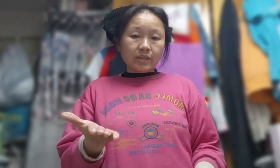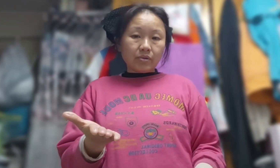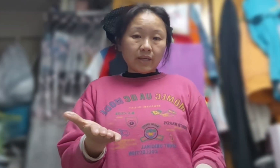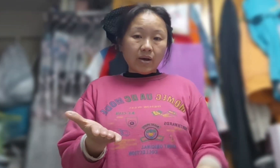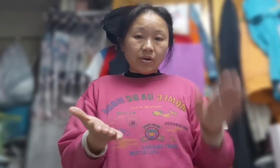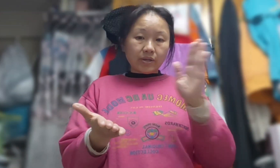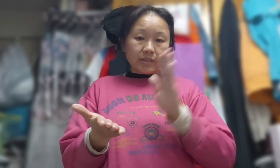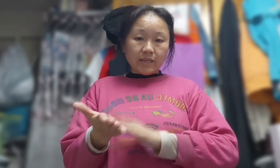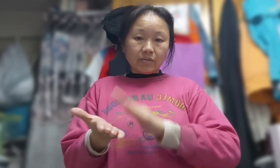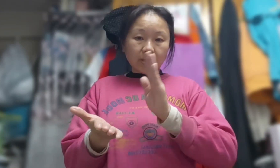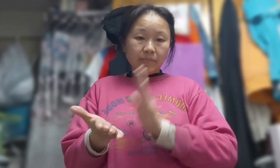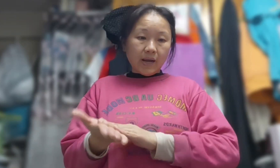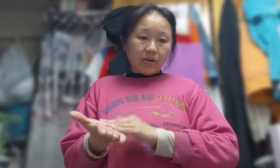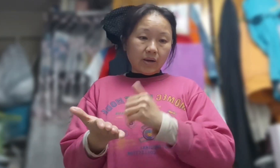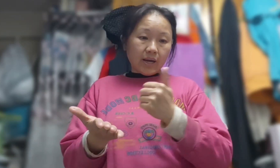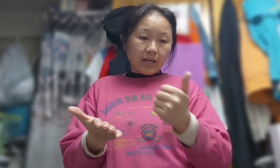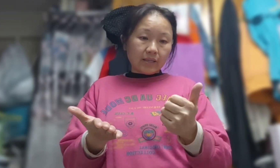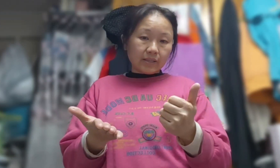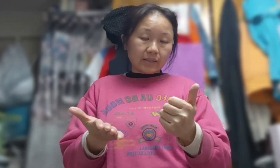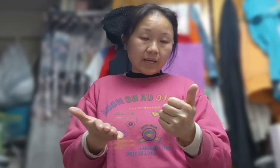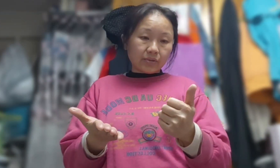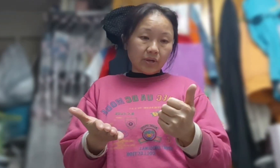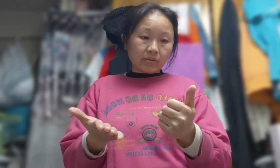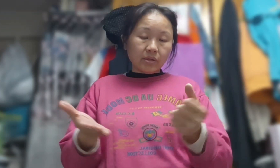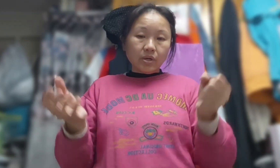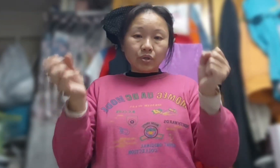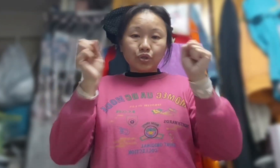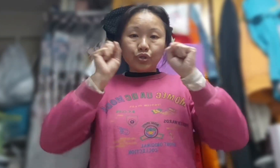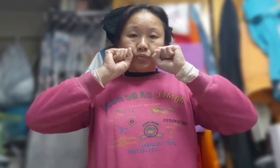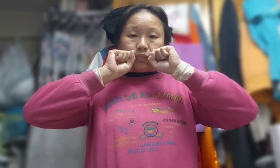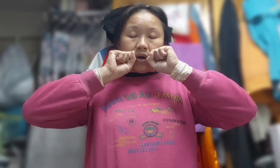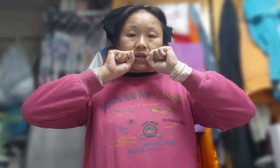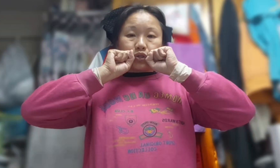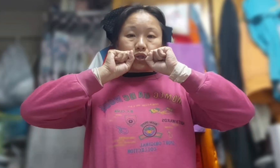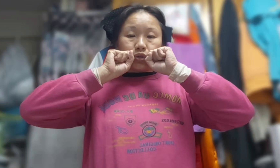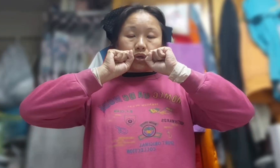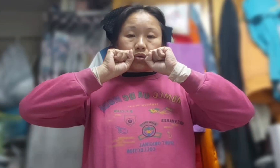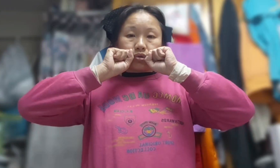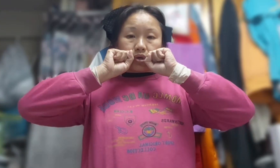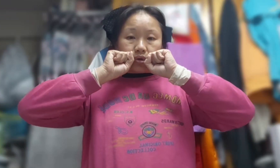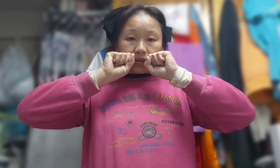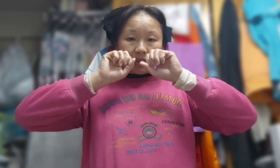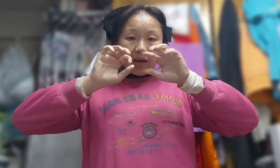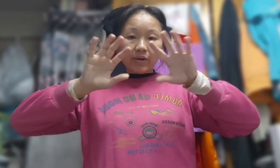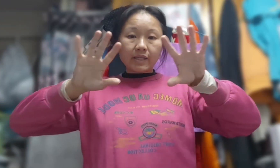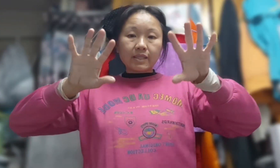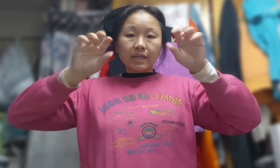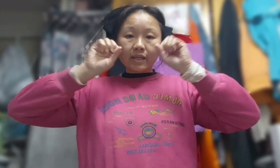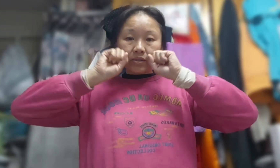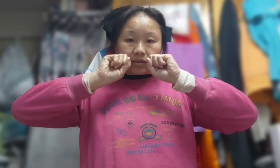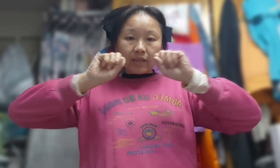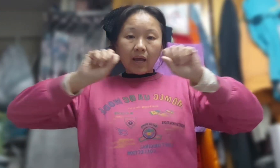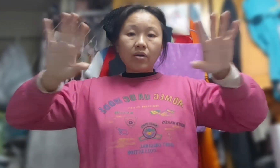打開，右手拍2下，讚賞，全部喺個嘴度將佢打開1次，打開2